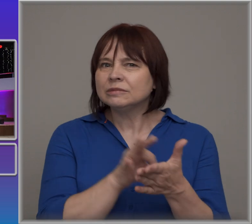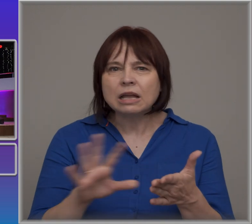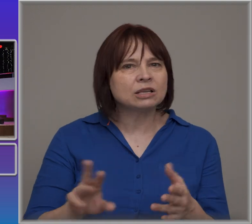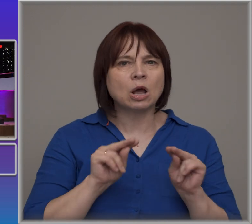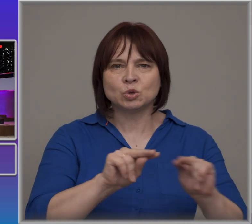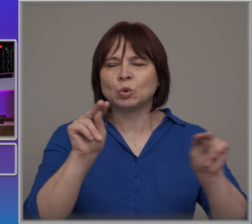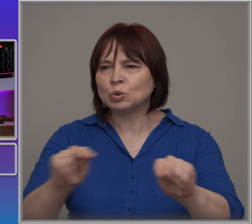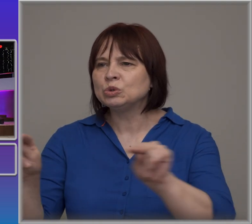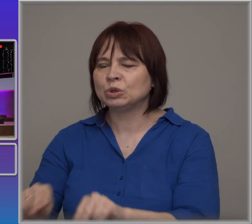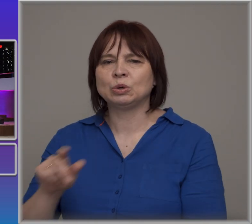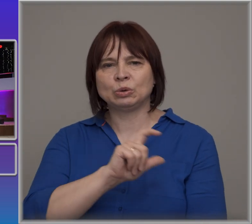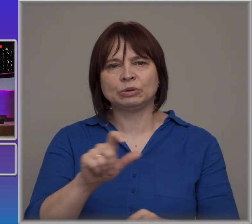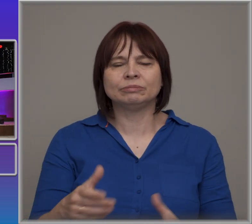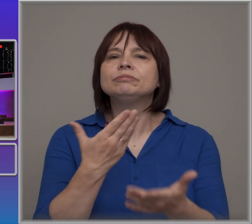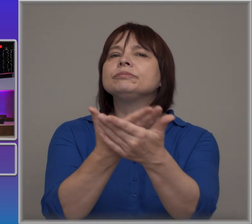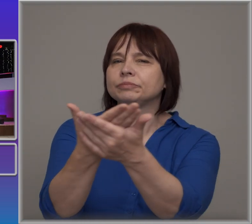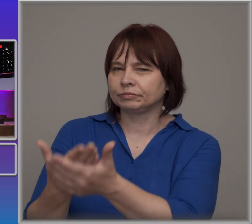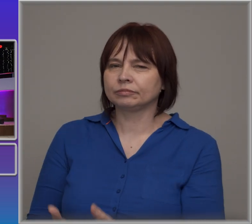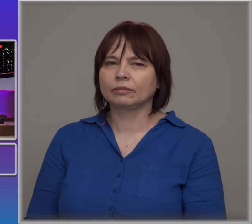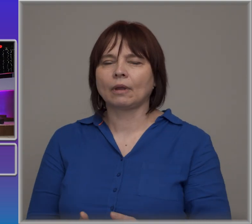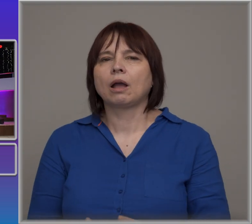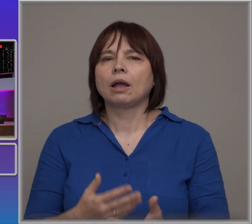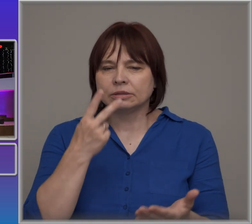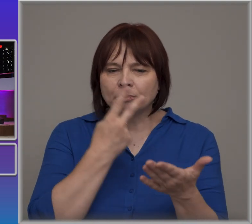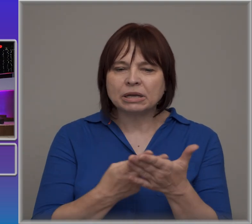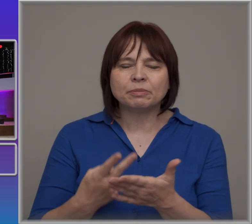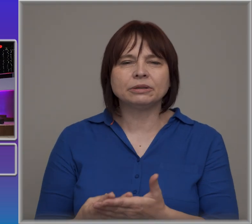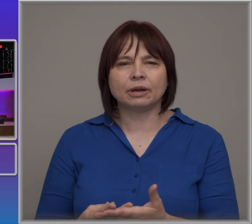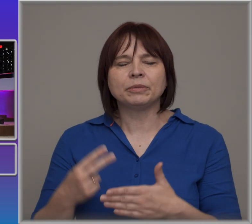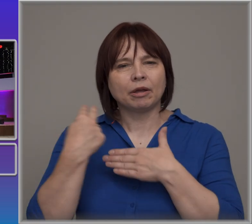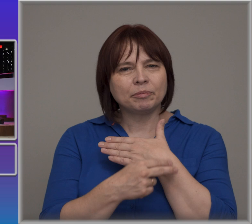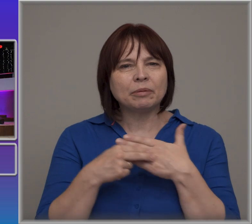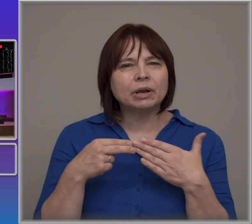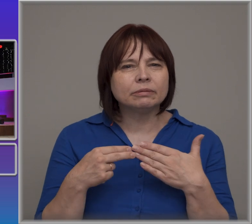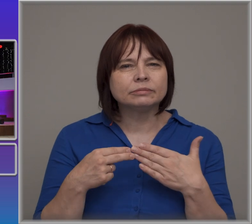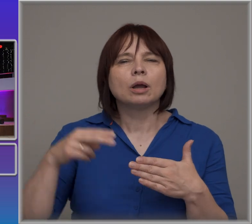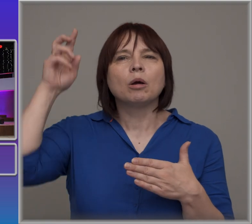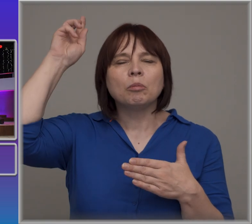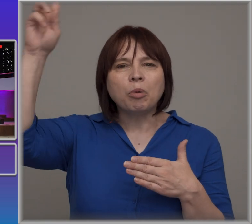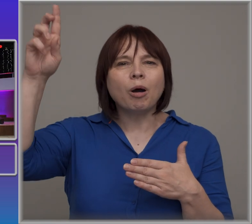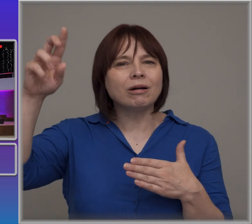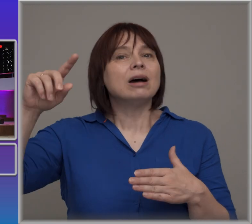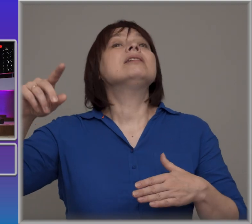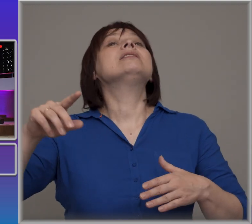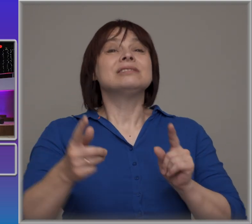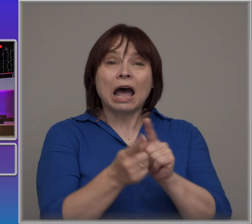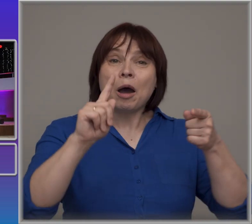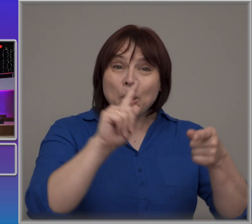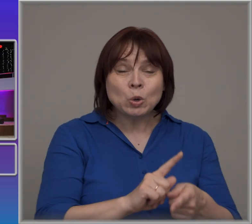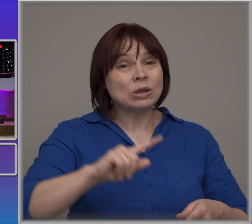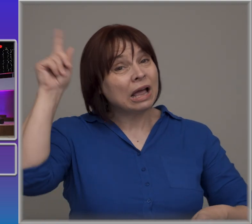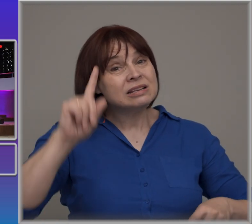люди высокого сословия, которые не должны омрачать себя никакой работой, и все остальные чернь, которая должна